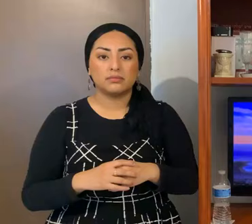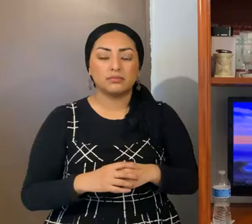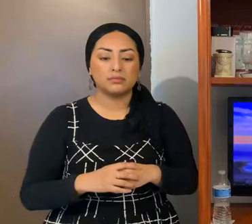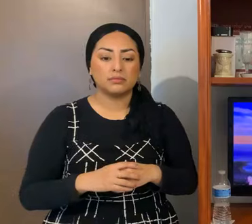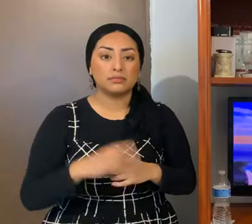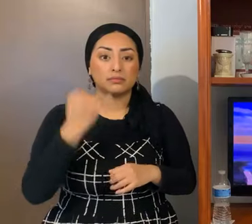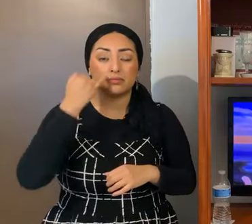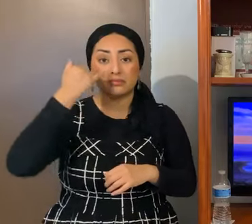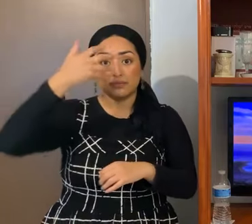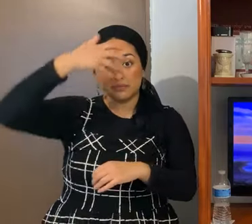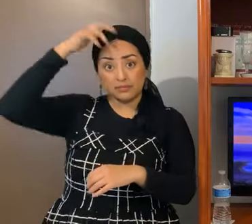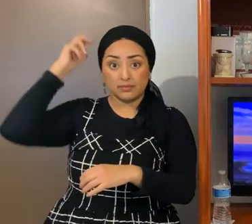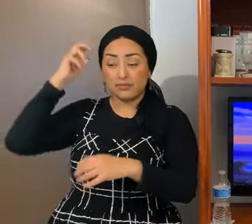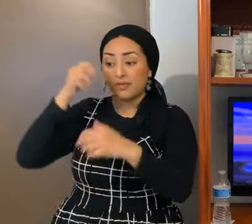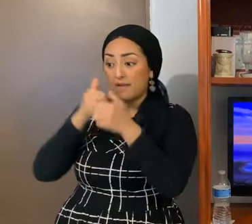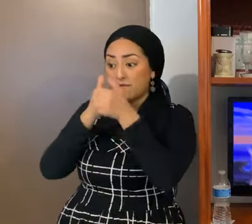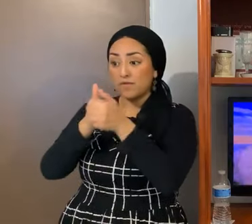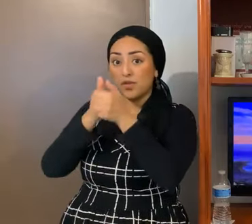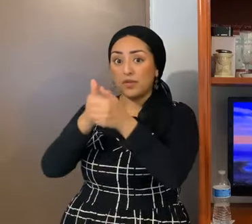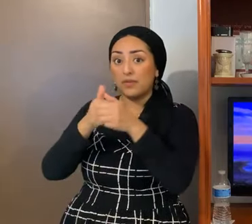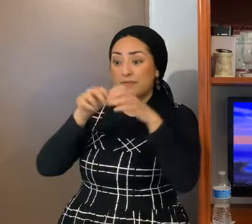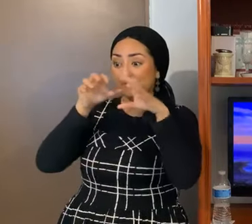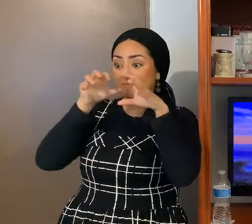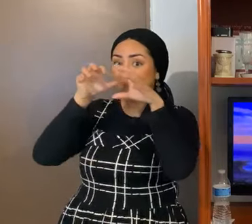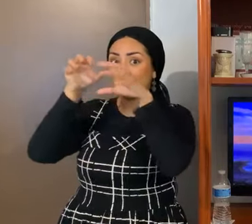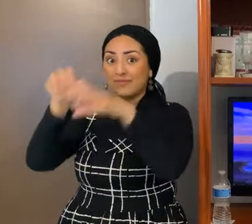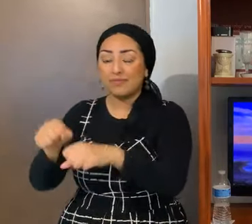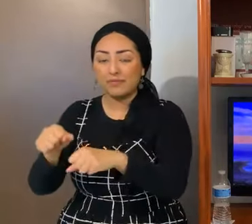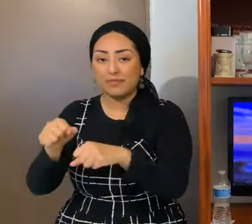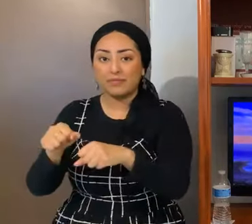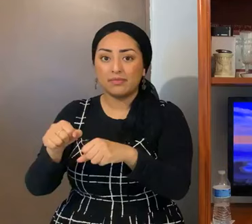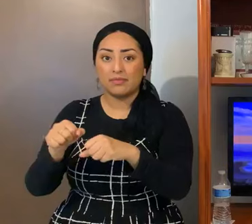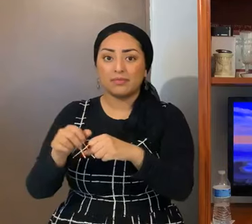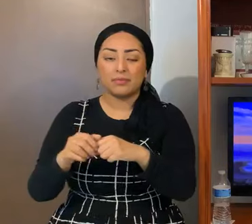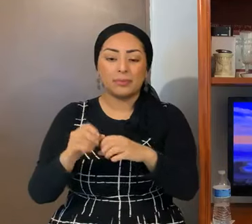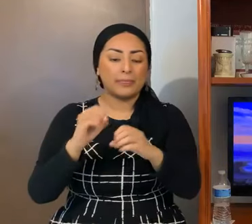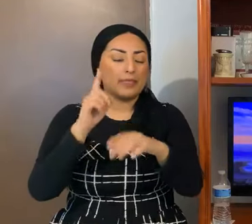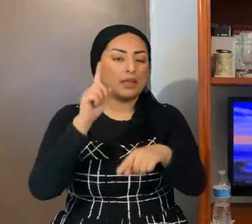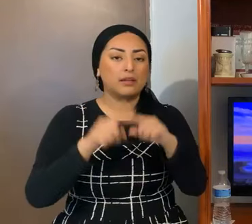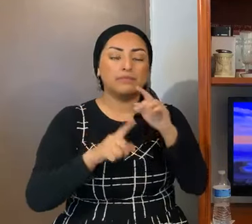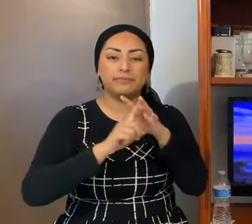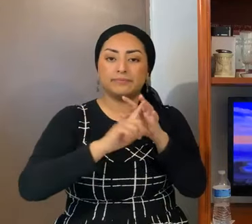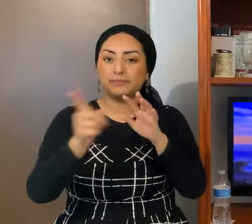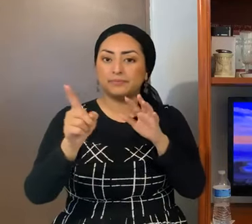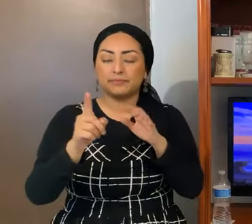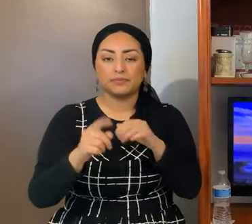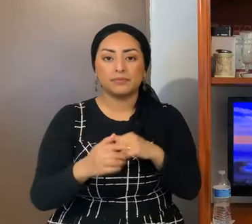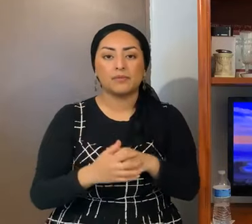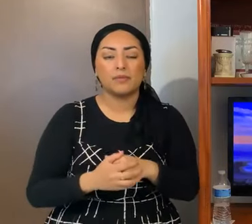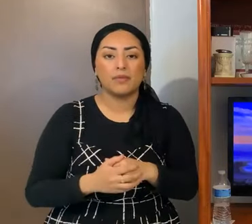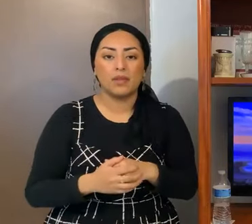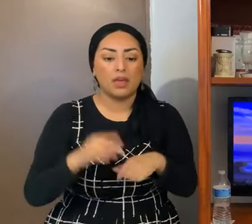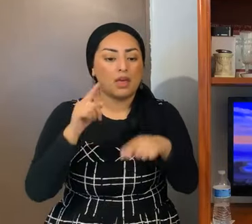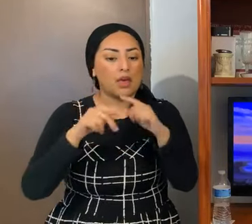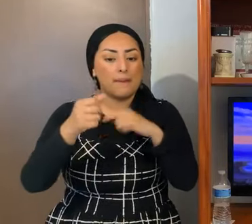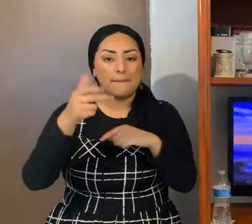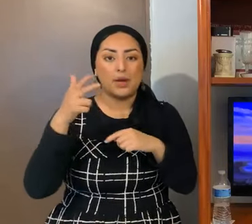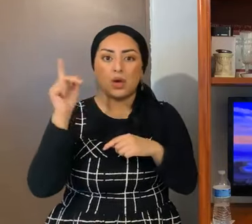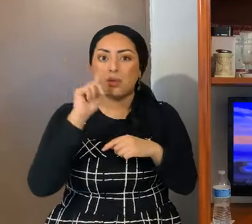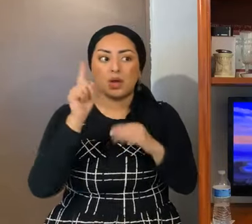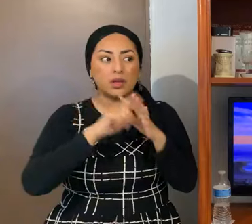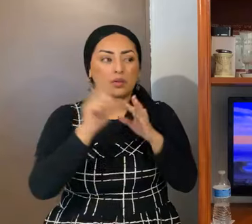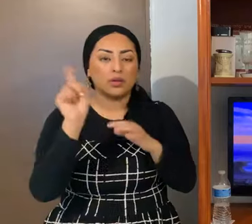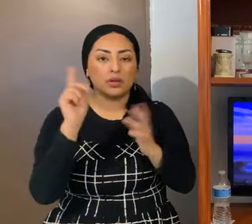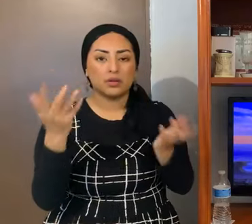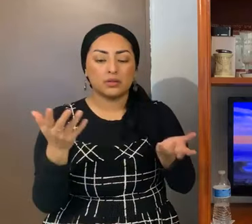viene persiguiéndolo y se encuentra con el oso de frente. No hay escapatoria, no hay vuelta atrás. ¿A dónde va a